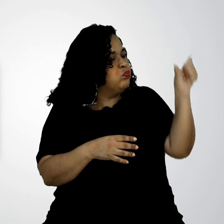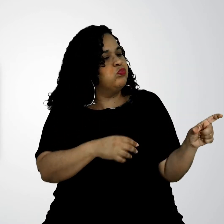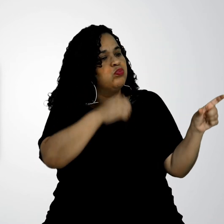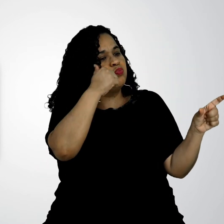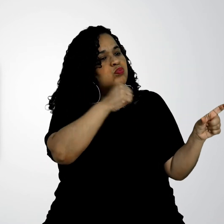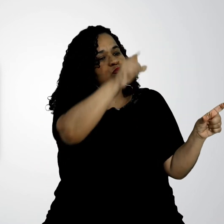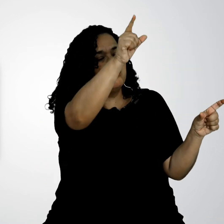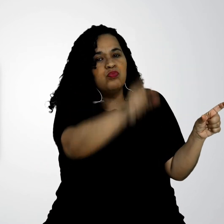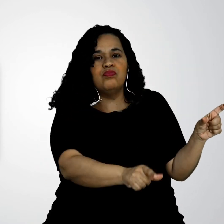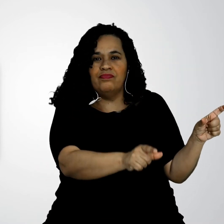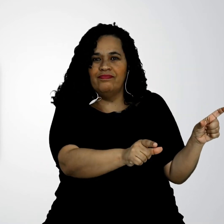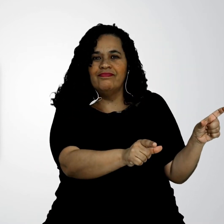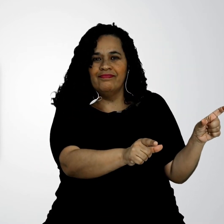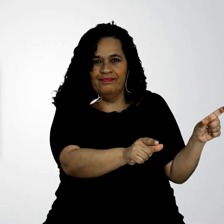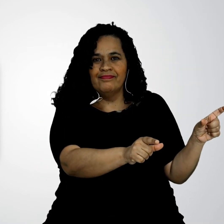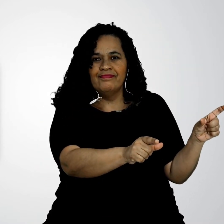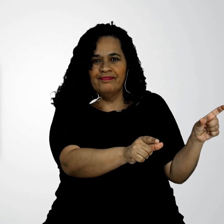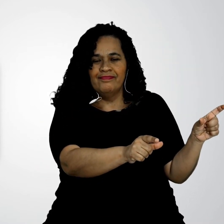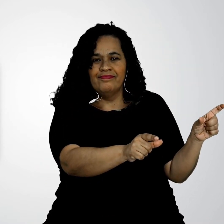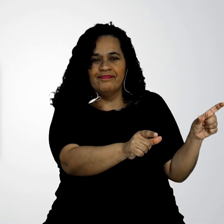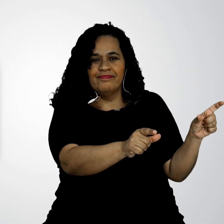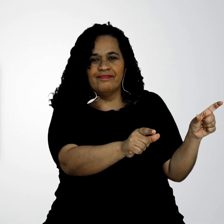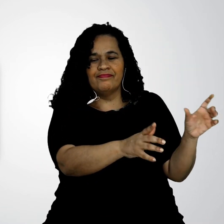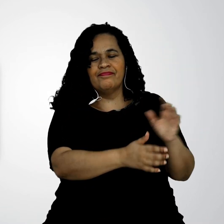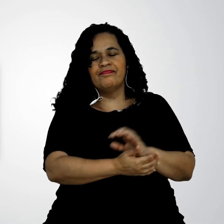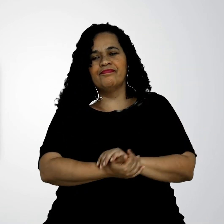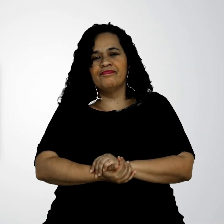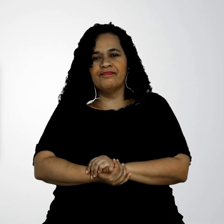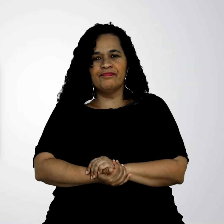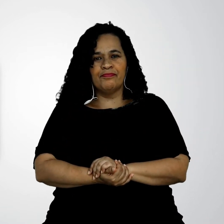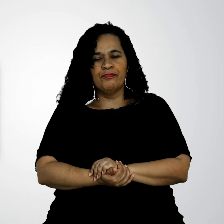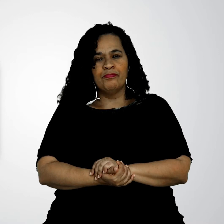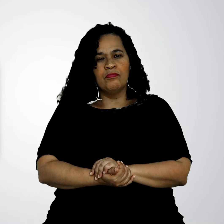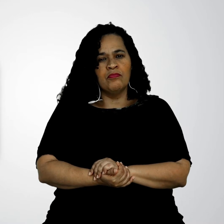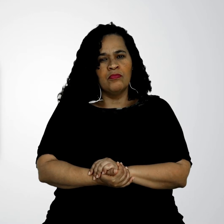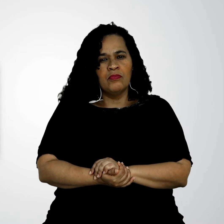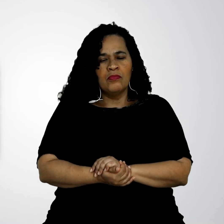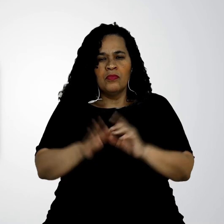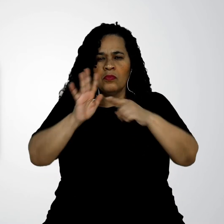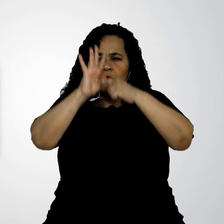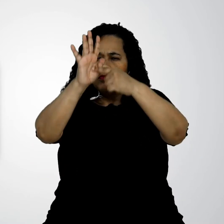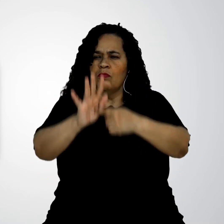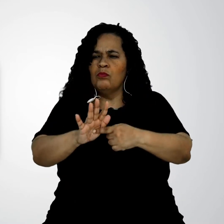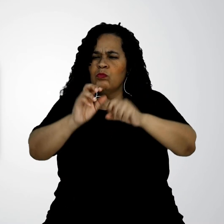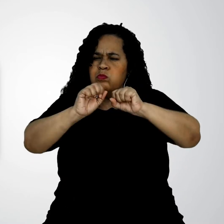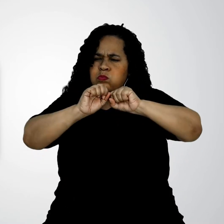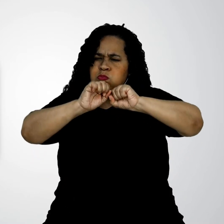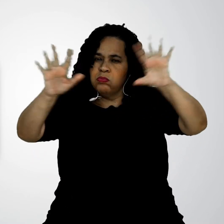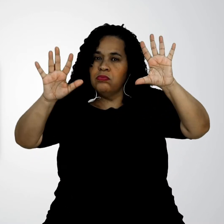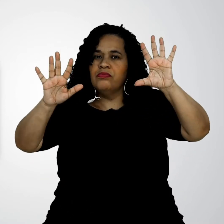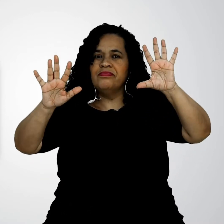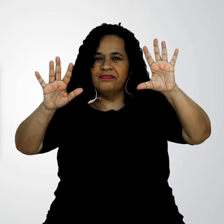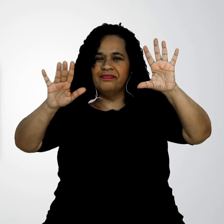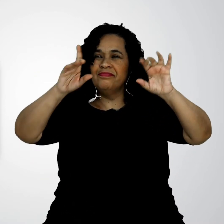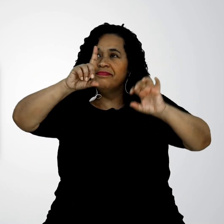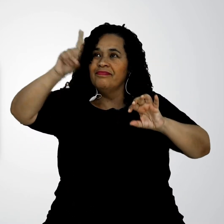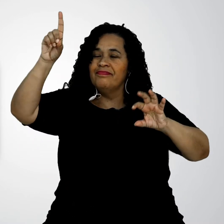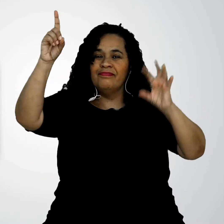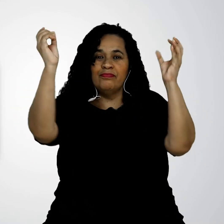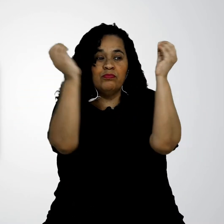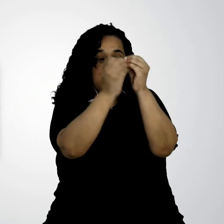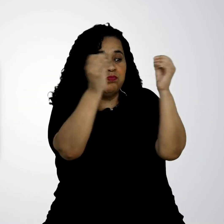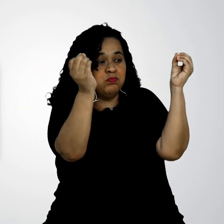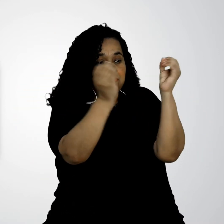criou. Homem e mulher os criou. Primeira coisa aqui que fica clara, né, que Deus cria seres humanos com